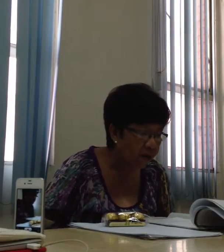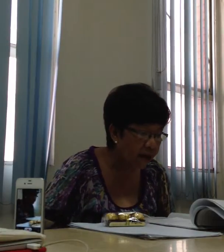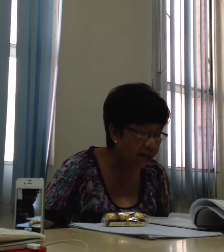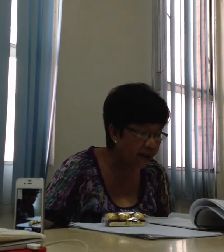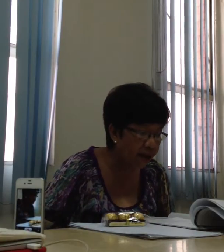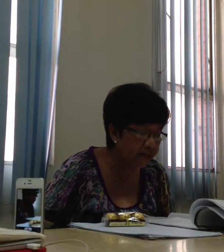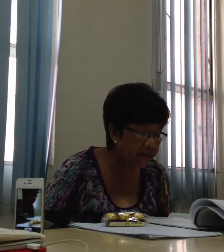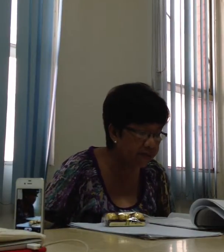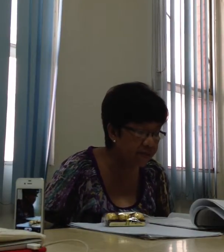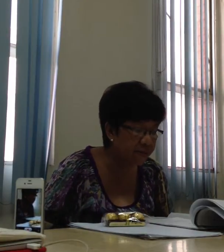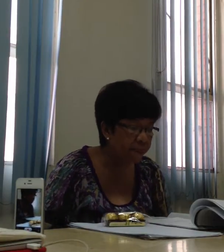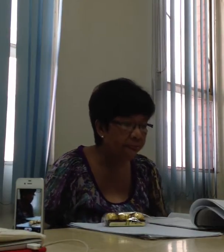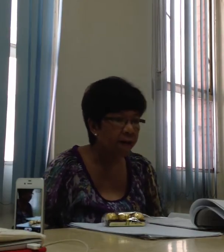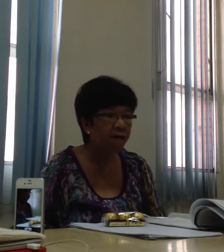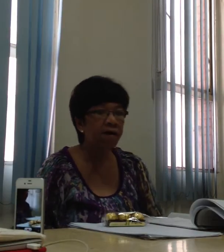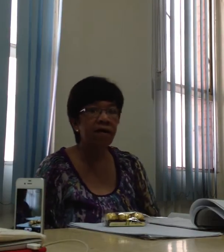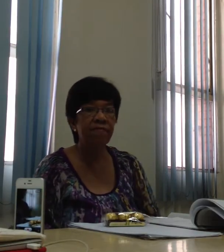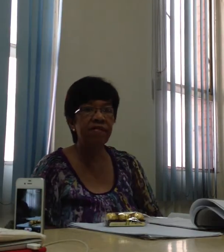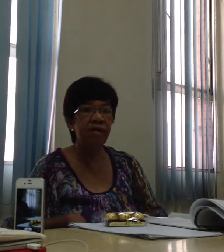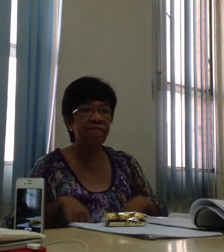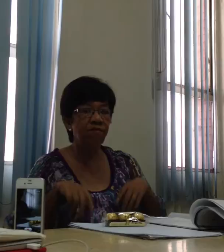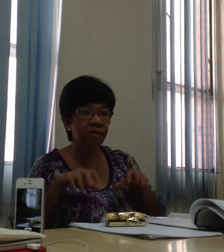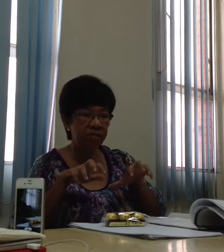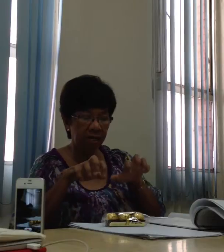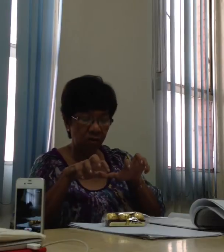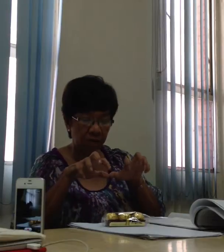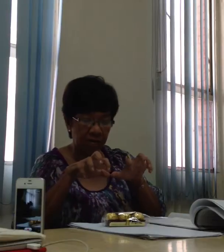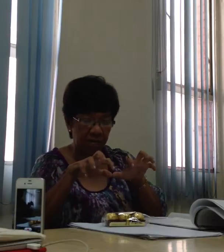Alright, ants. Okay, give me the sign for insect. Yung ganyan din,